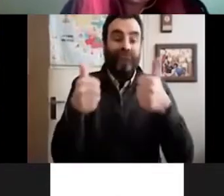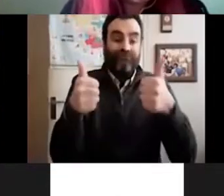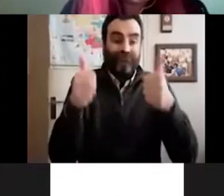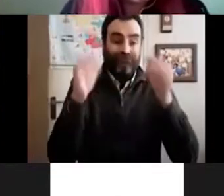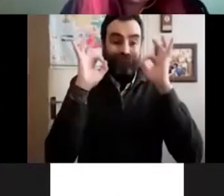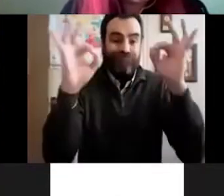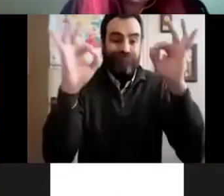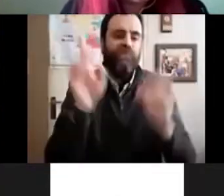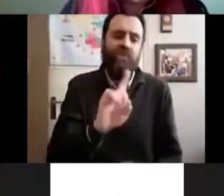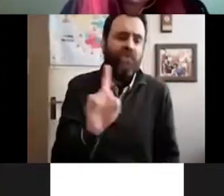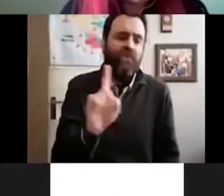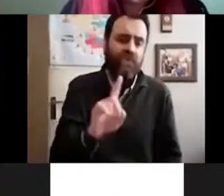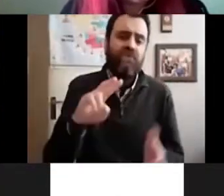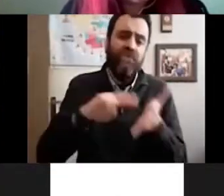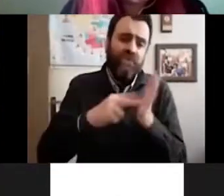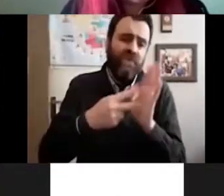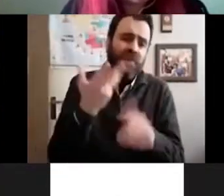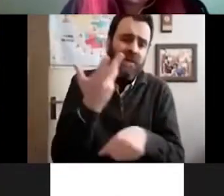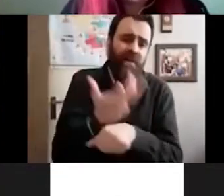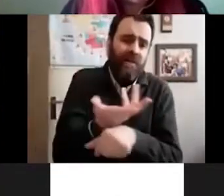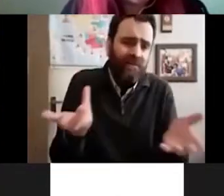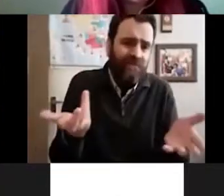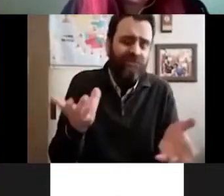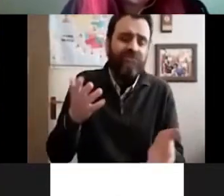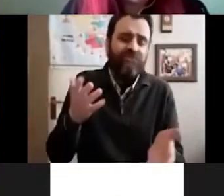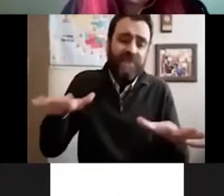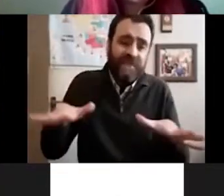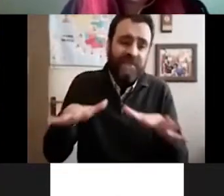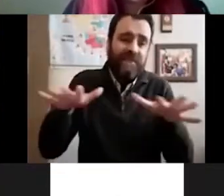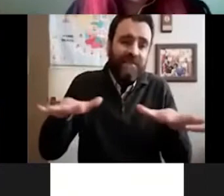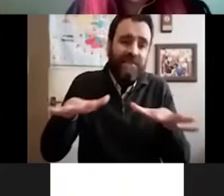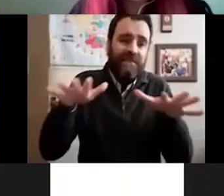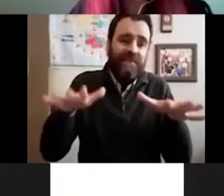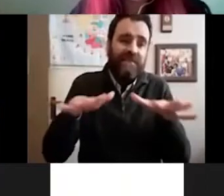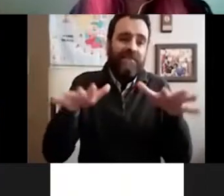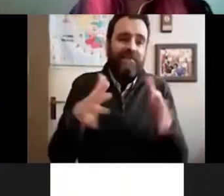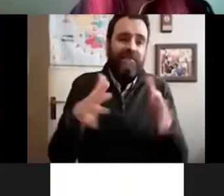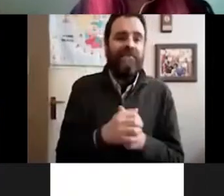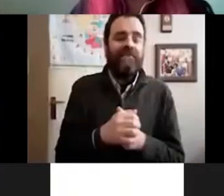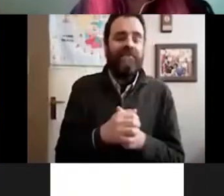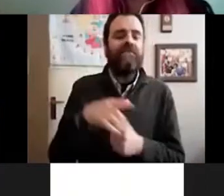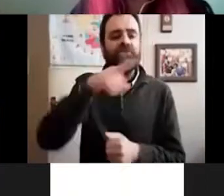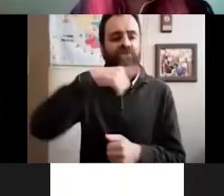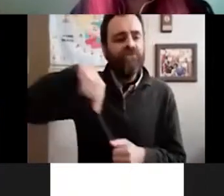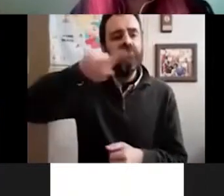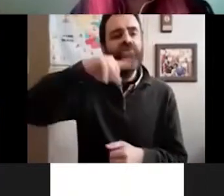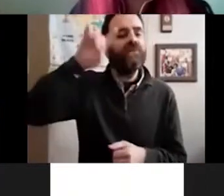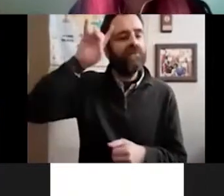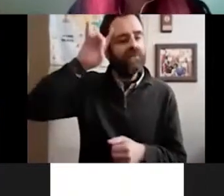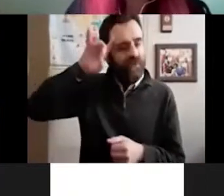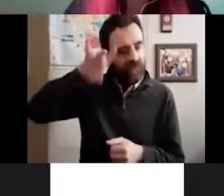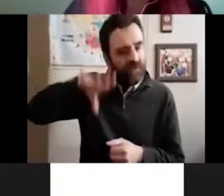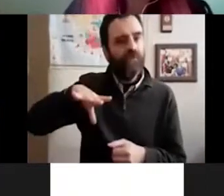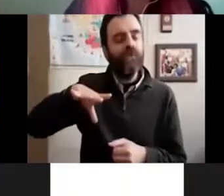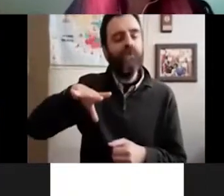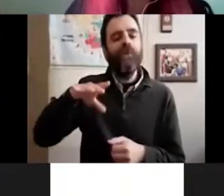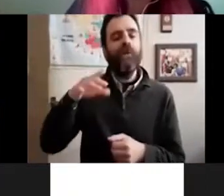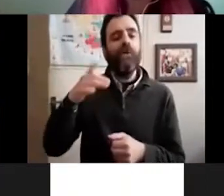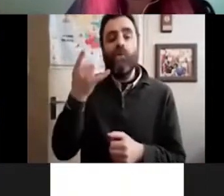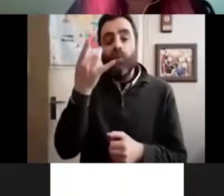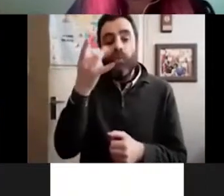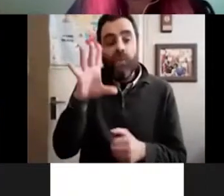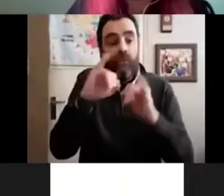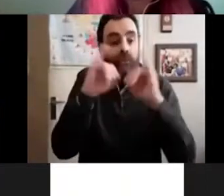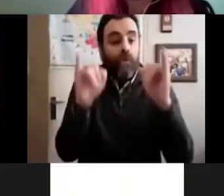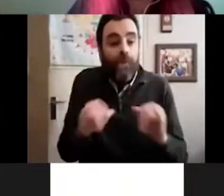Por eso es más complejo. Bien, perfecto, no vamos a encontrar algo como eso. Hay problemas, pero hay que esforzarse.